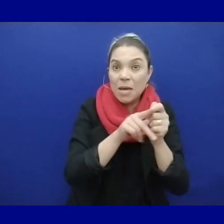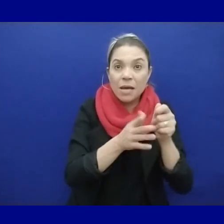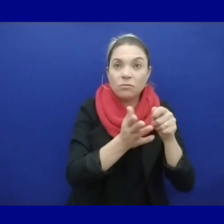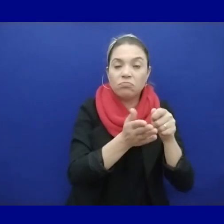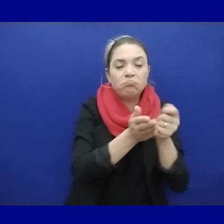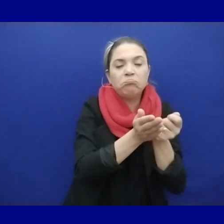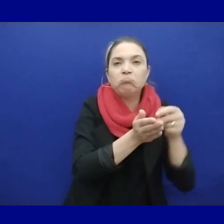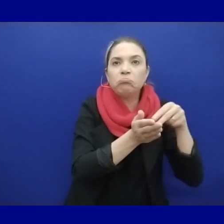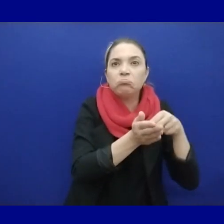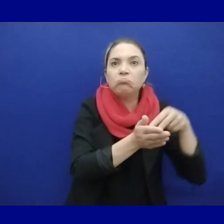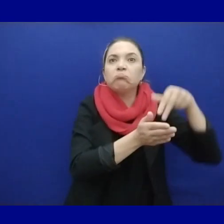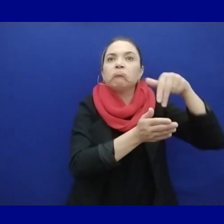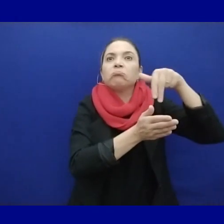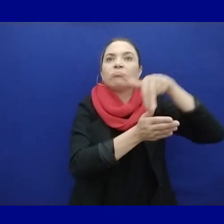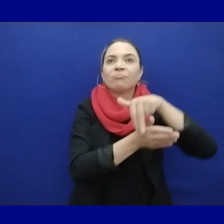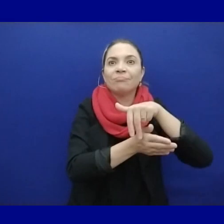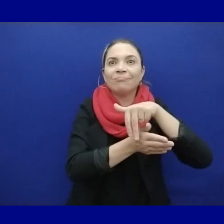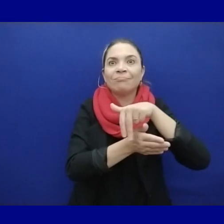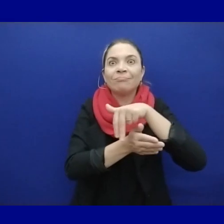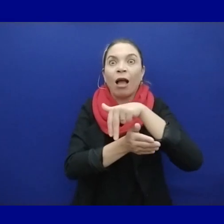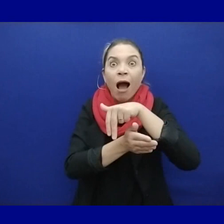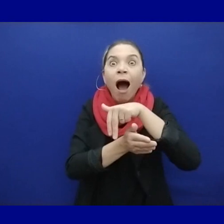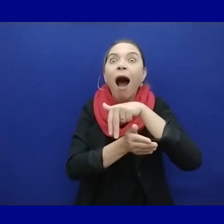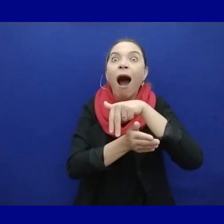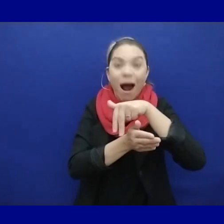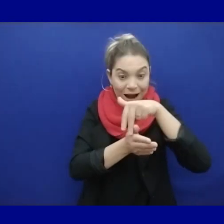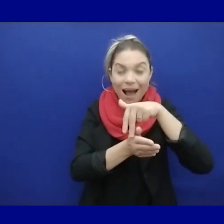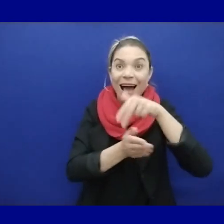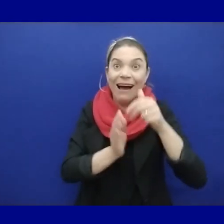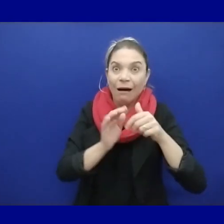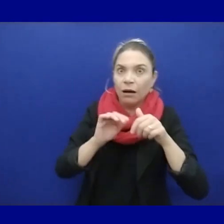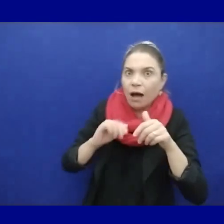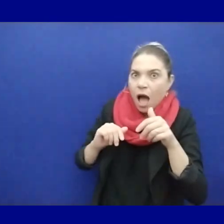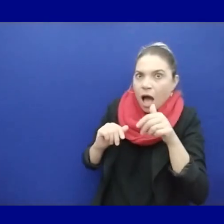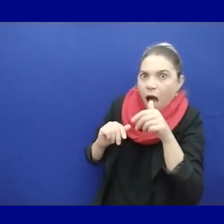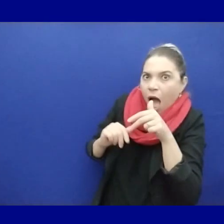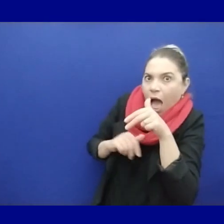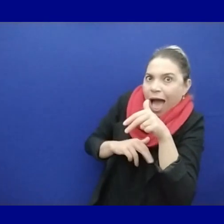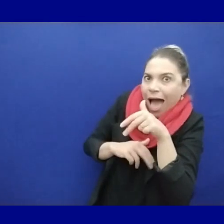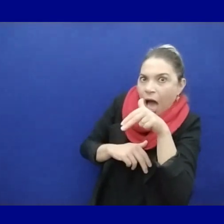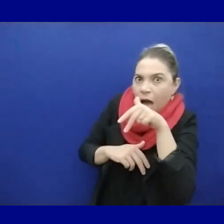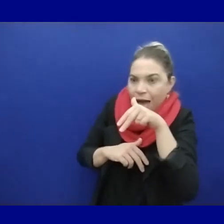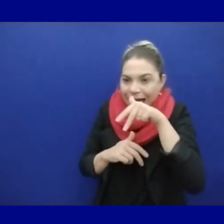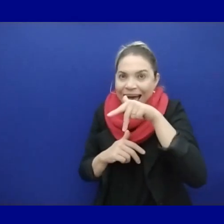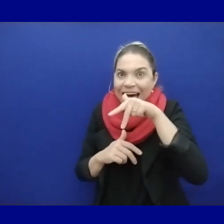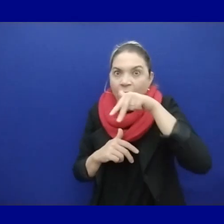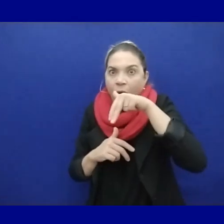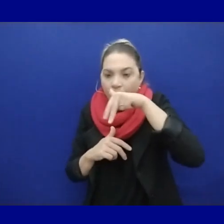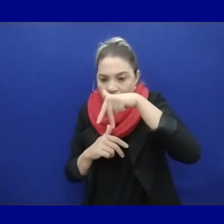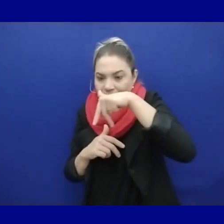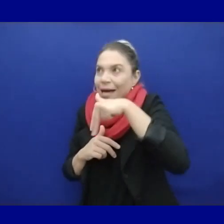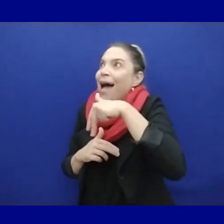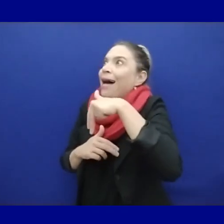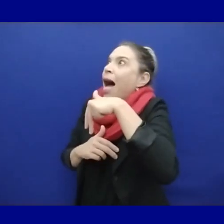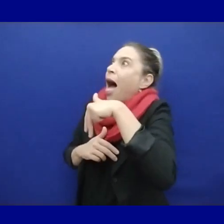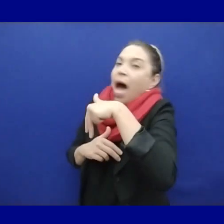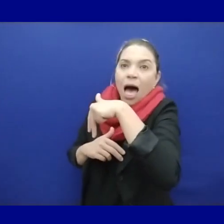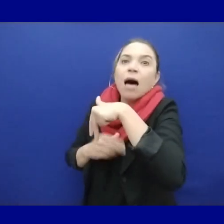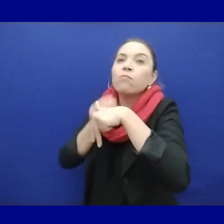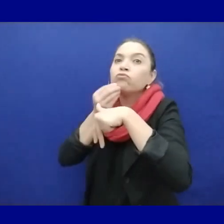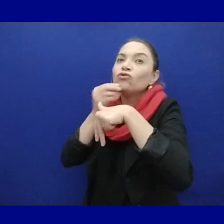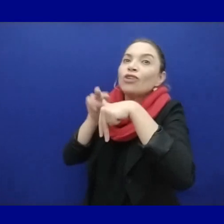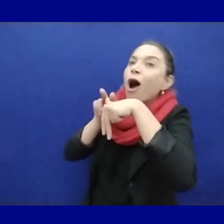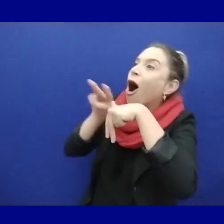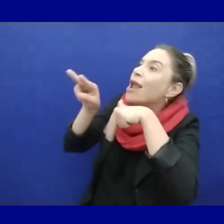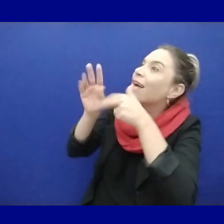se for da minha parte vai dar certo? Então vem. E Pedro começa, meus irmãos, a andar sobre as águas. Ele deveria continuar olhando